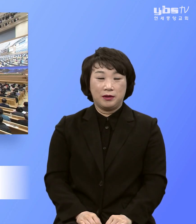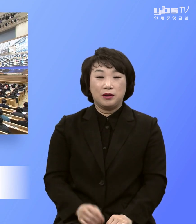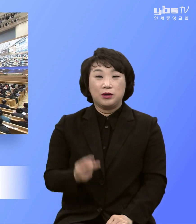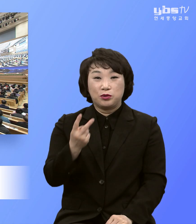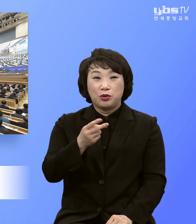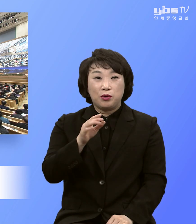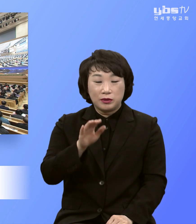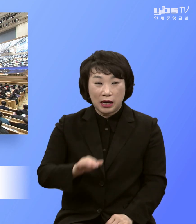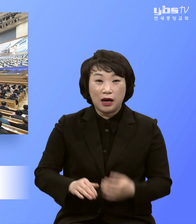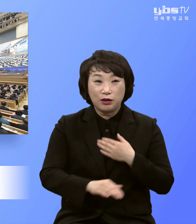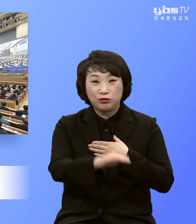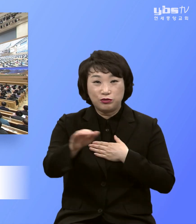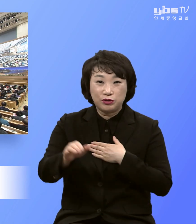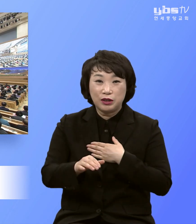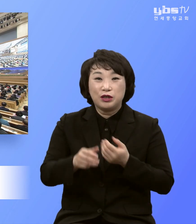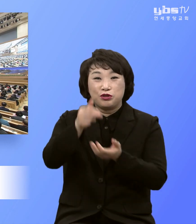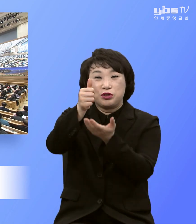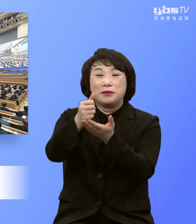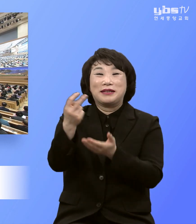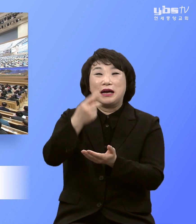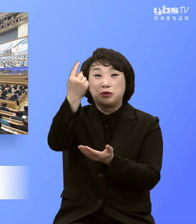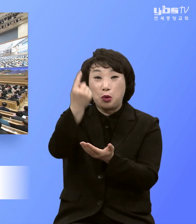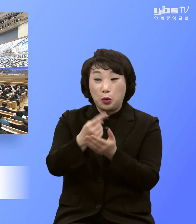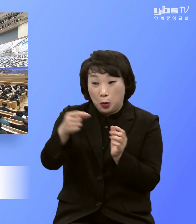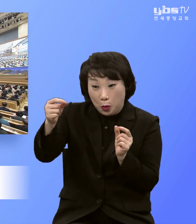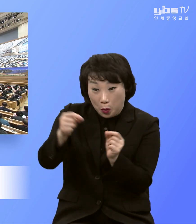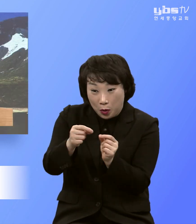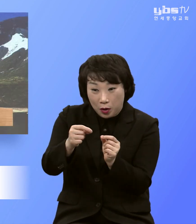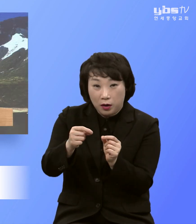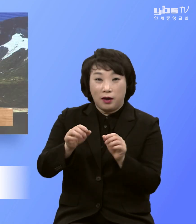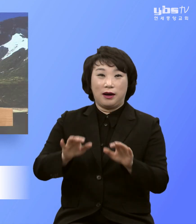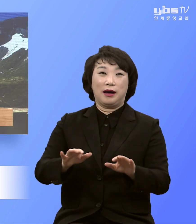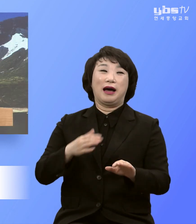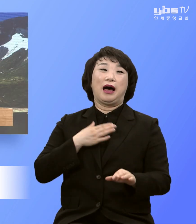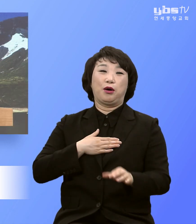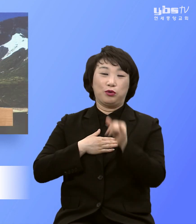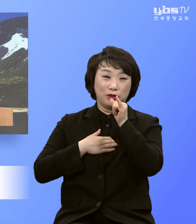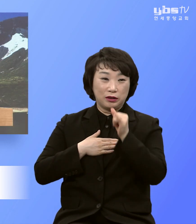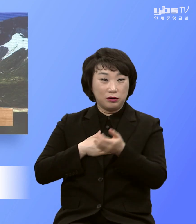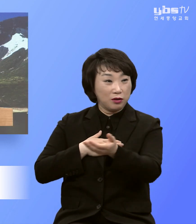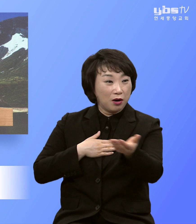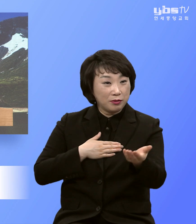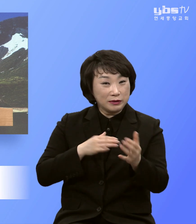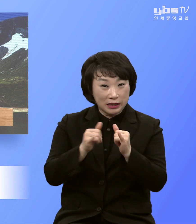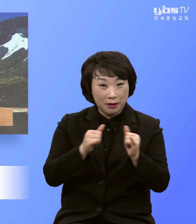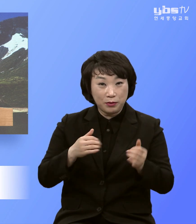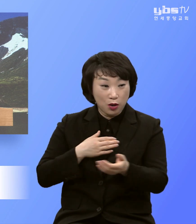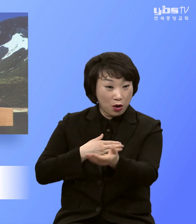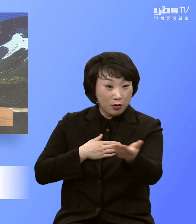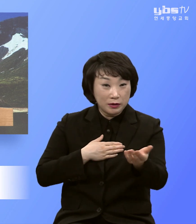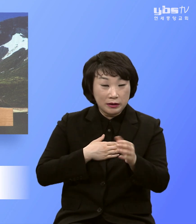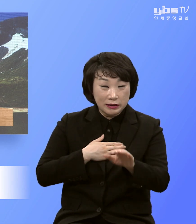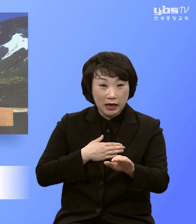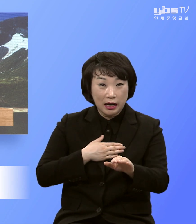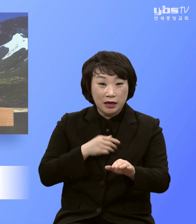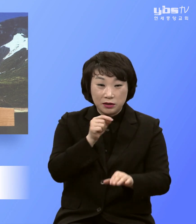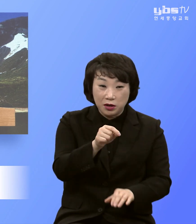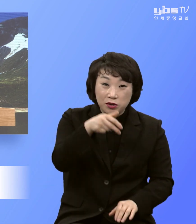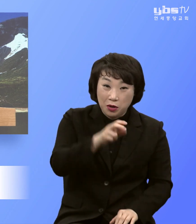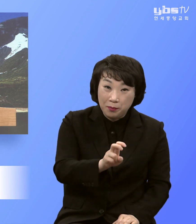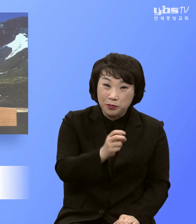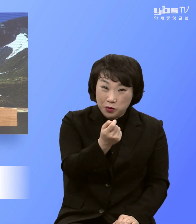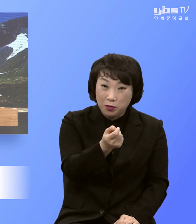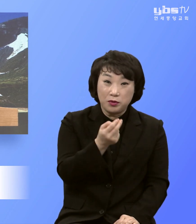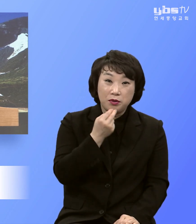또한 우리 예수님이 강림이 다가왔음을 알고 있는 자들도 점도 없고